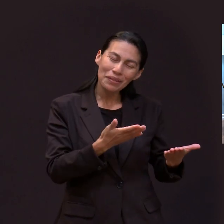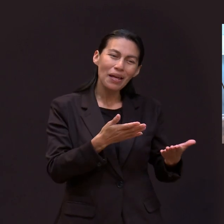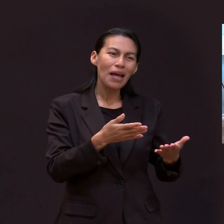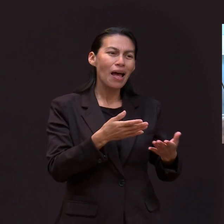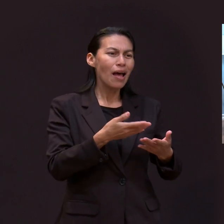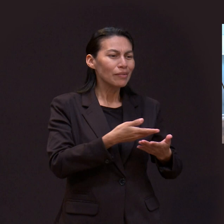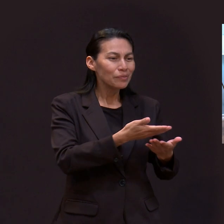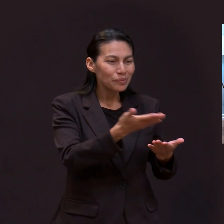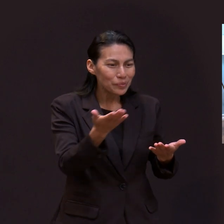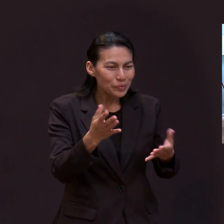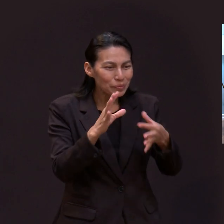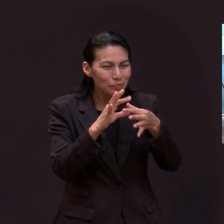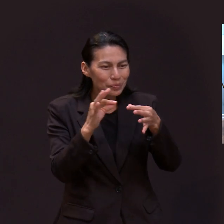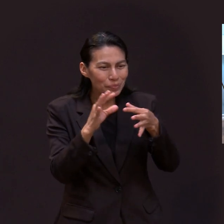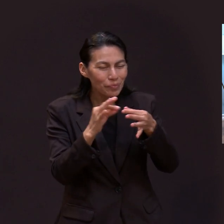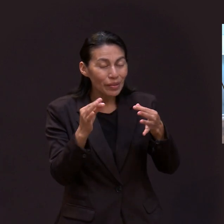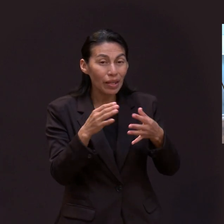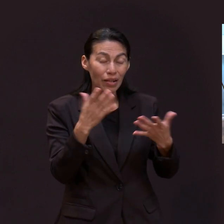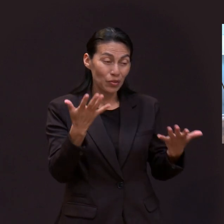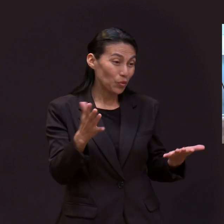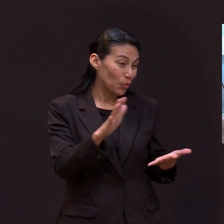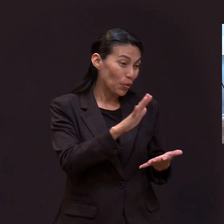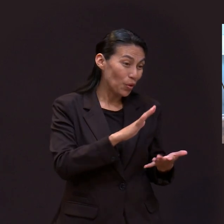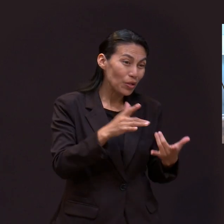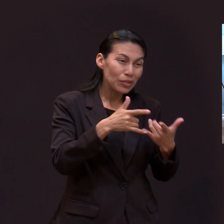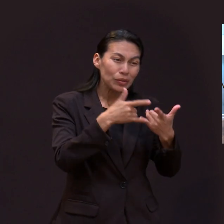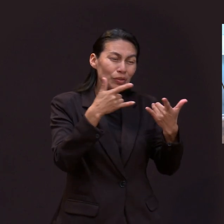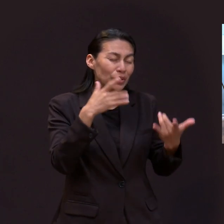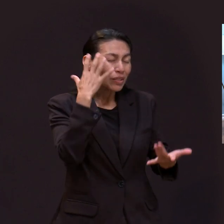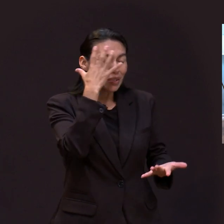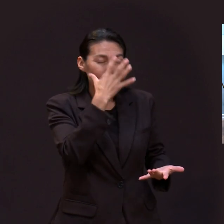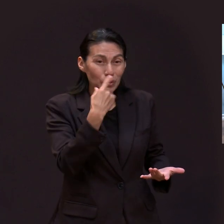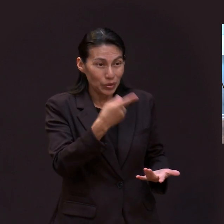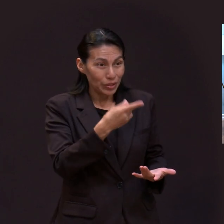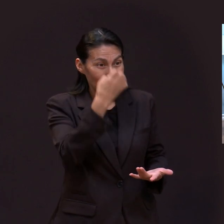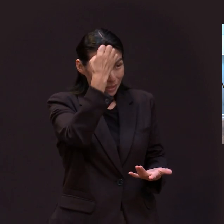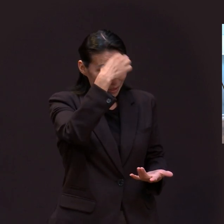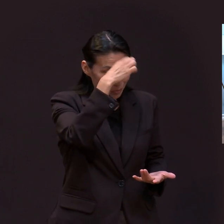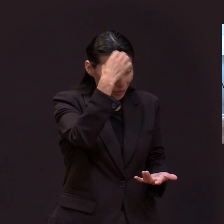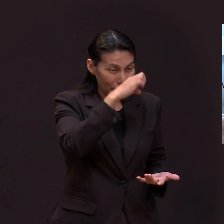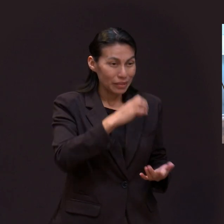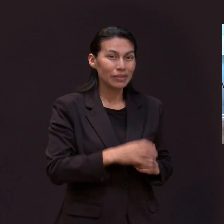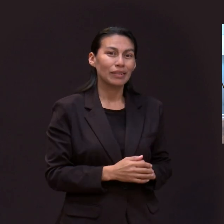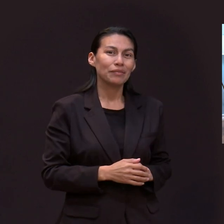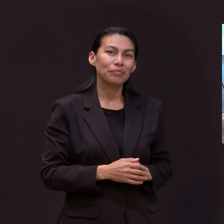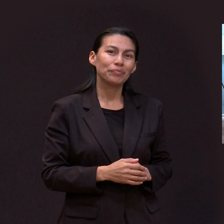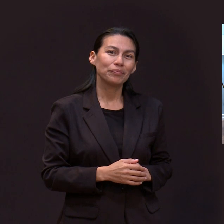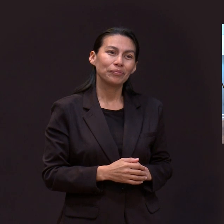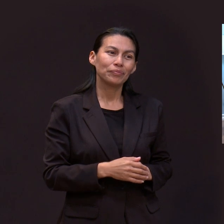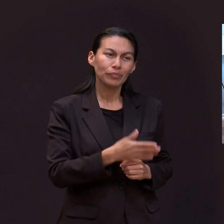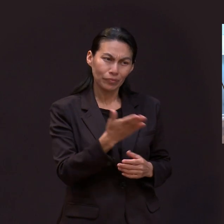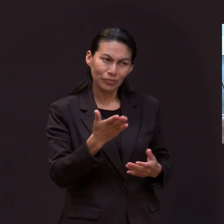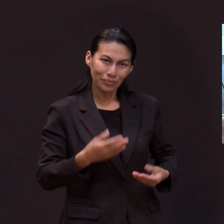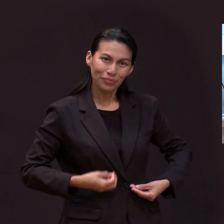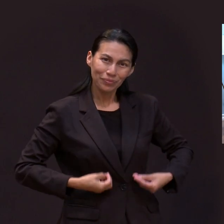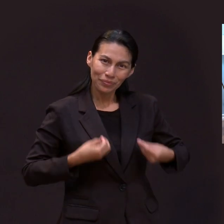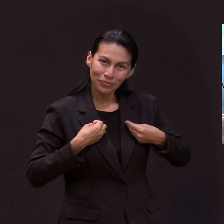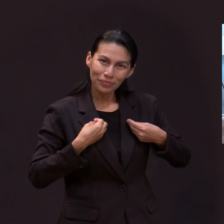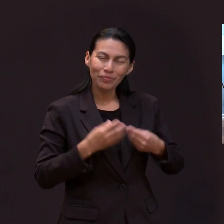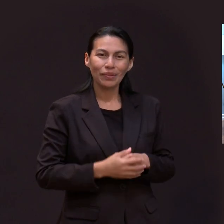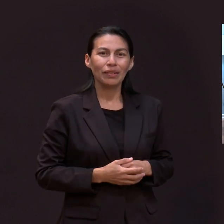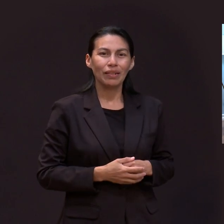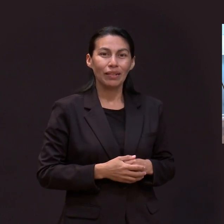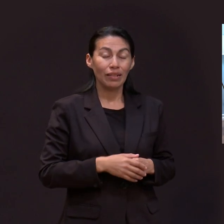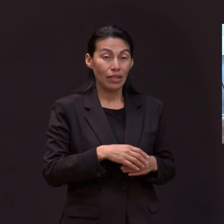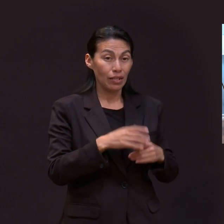aquí para compartir con ustedes los grandes hechos de dios que han experimentado en